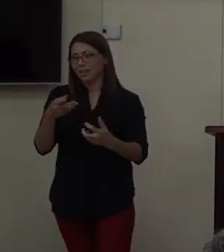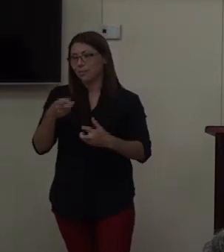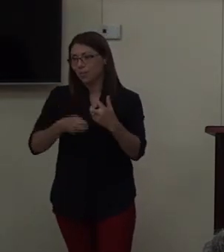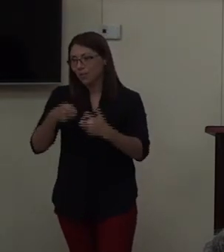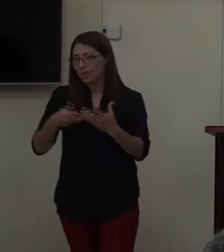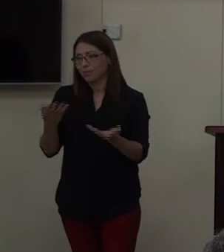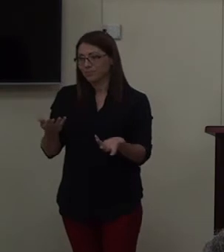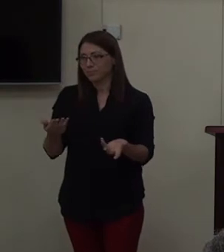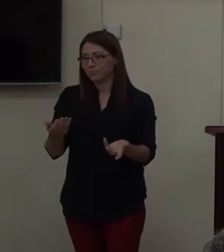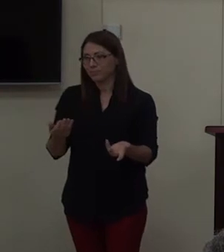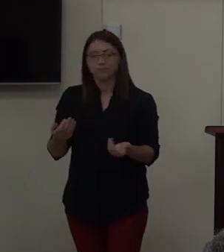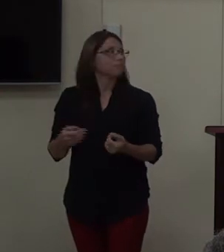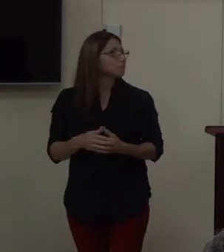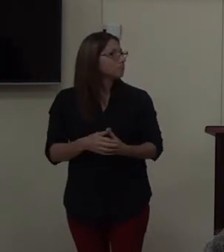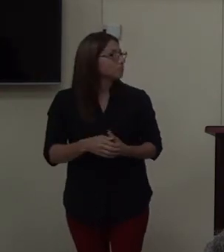léxica.